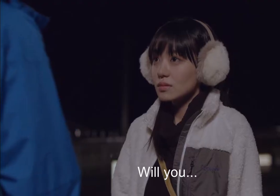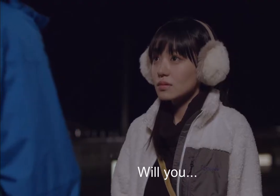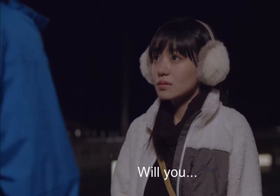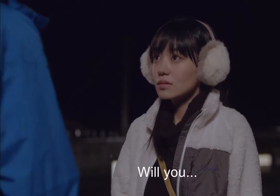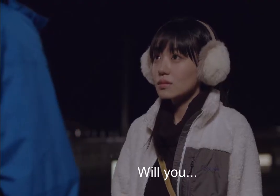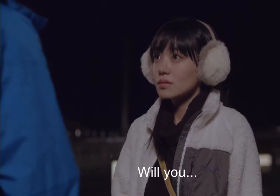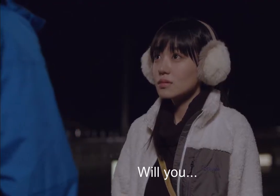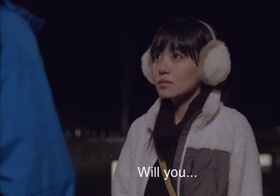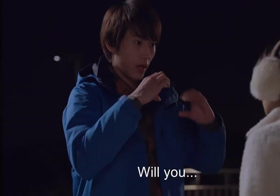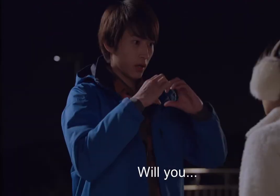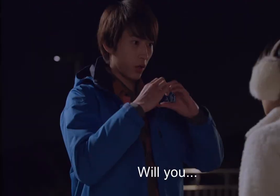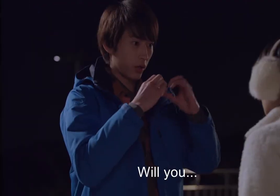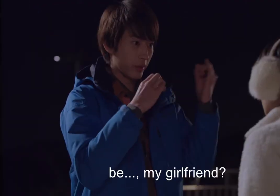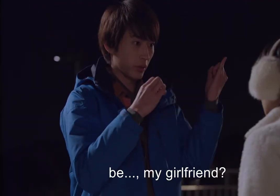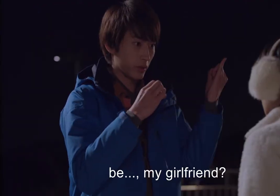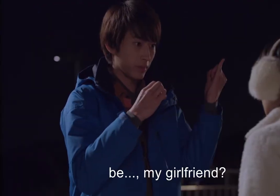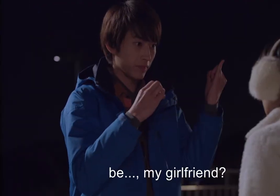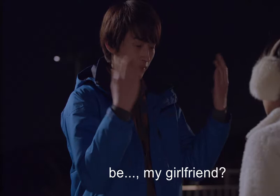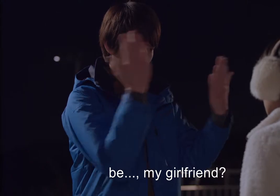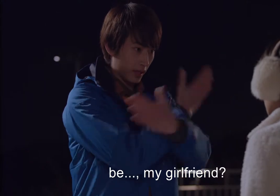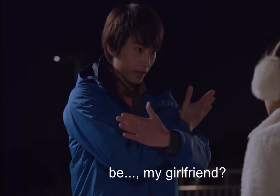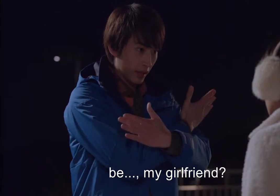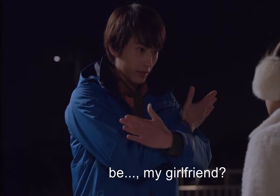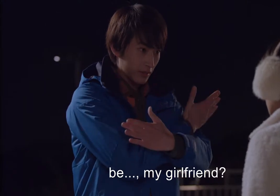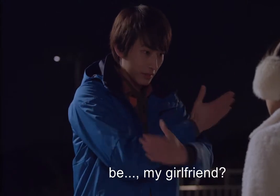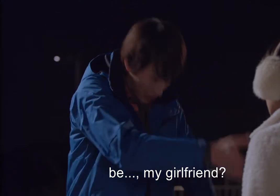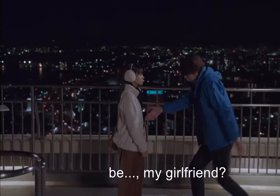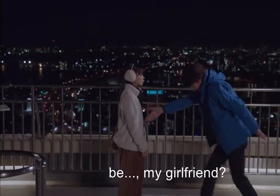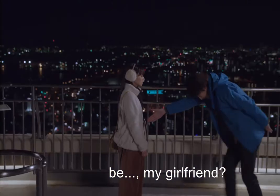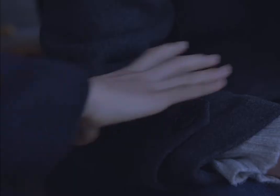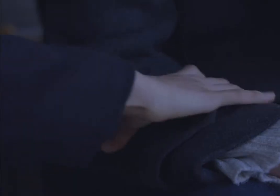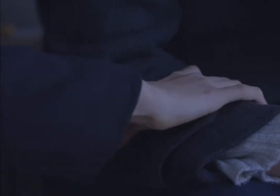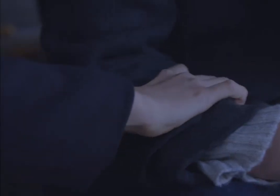の恋人になってくれませんか。